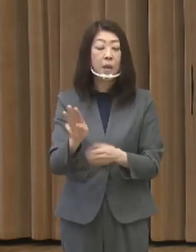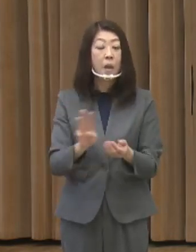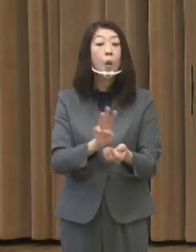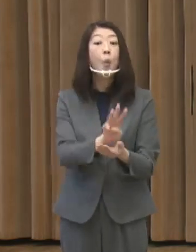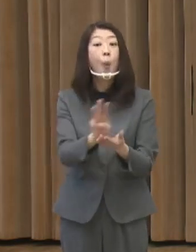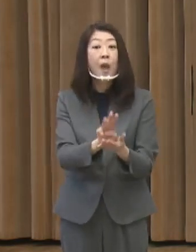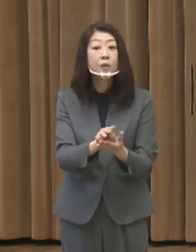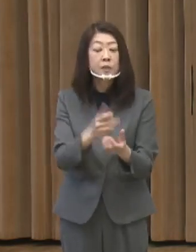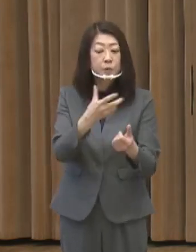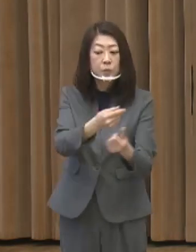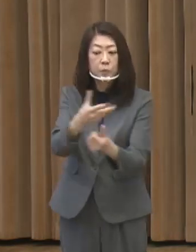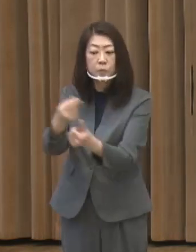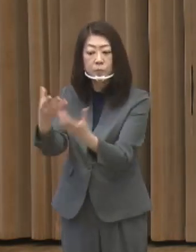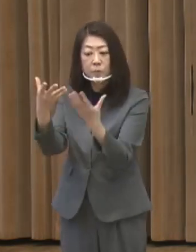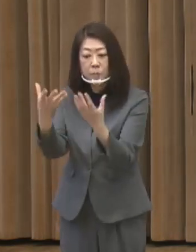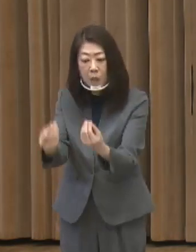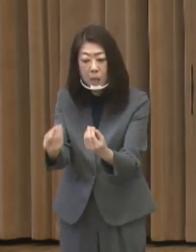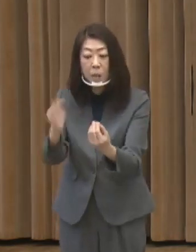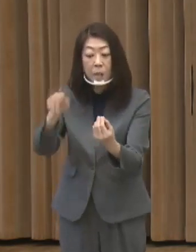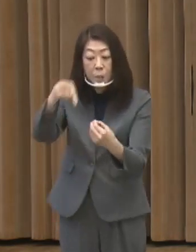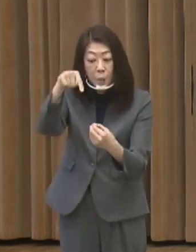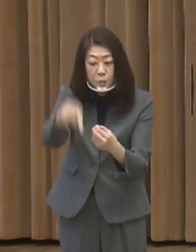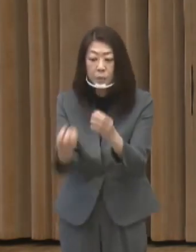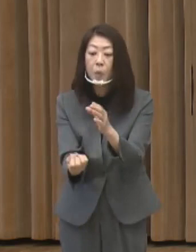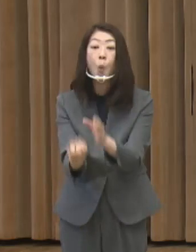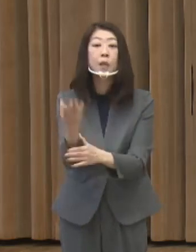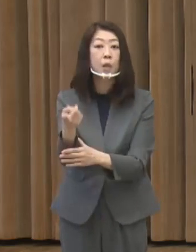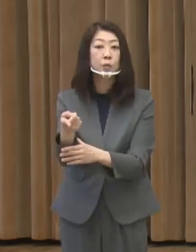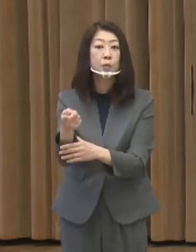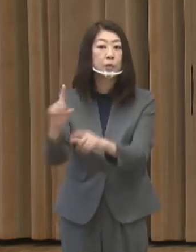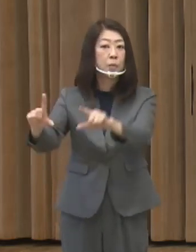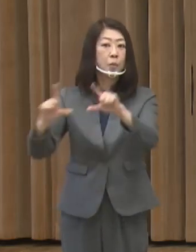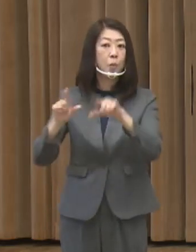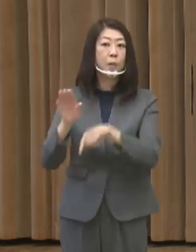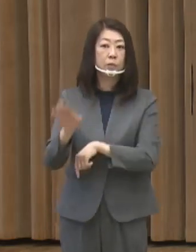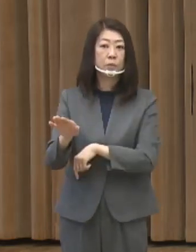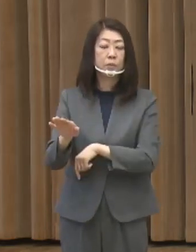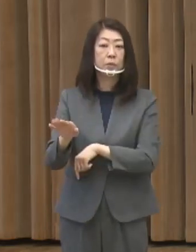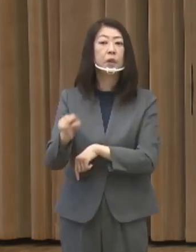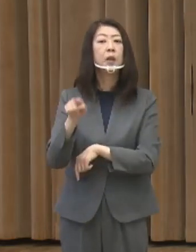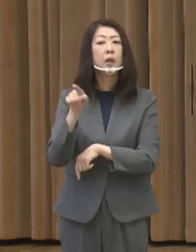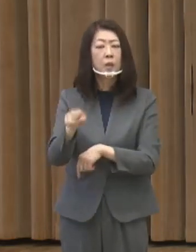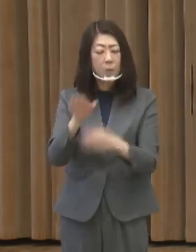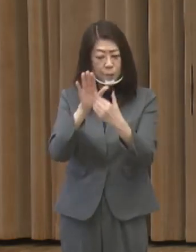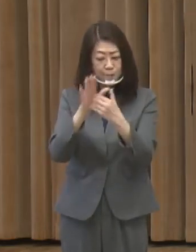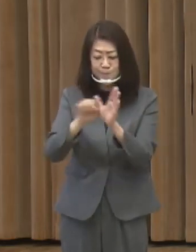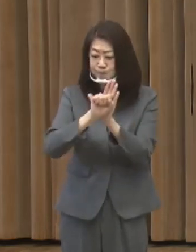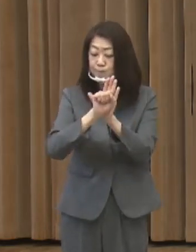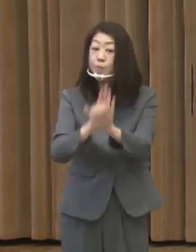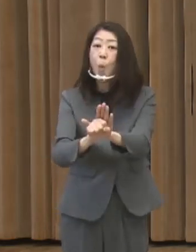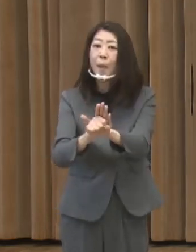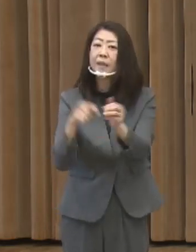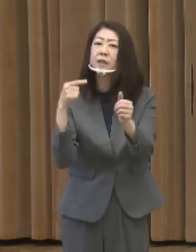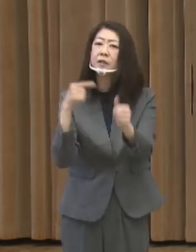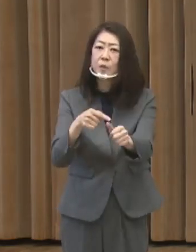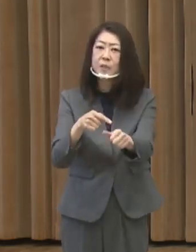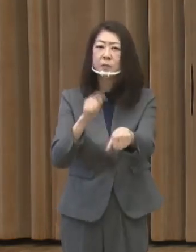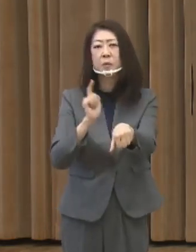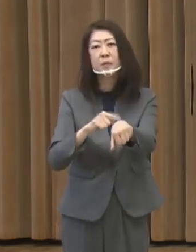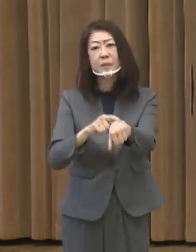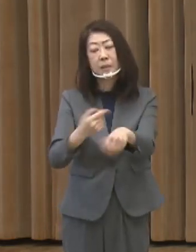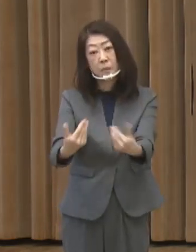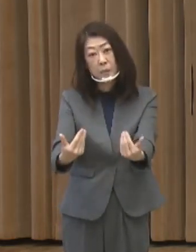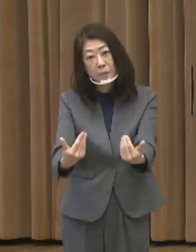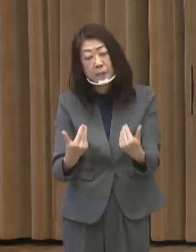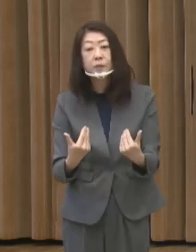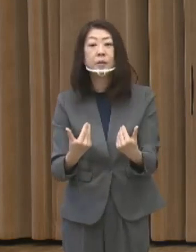発生しているという例も報告されています。まあ、非常に防疫措置にはですね、多くの時間と負担が必要になります